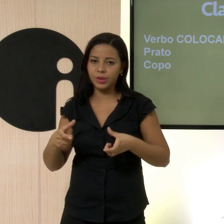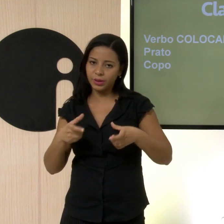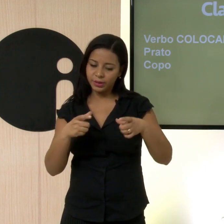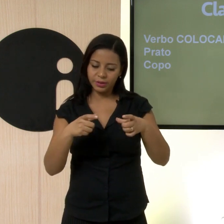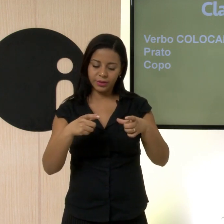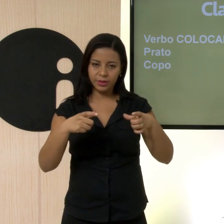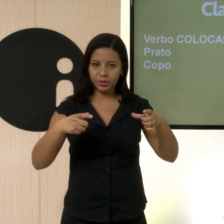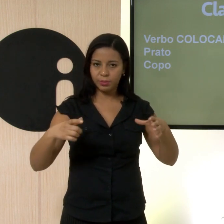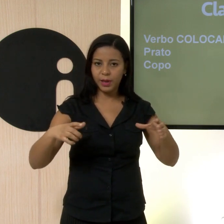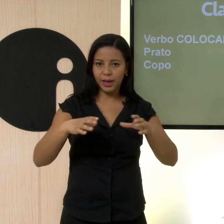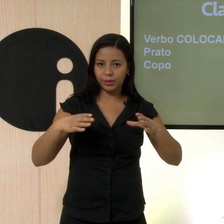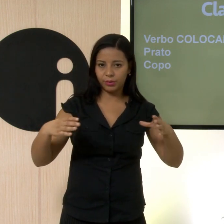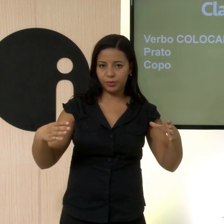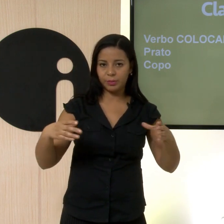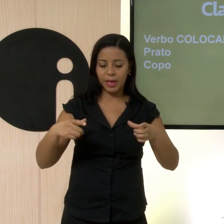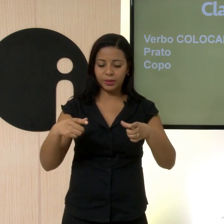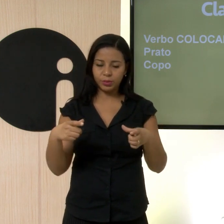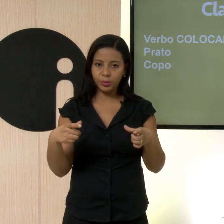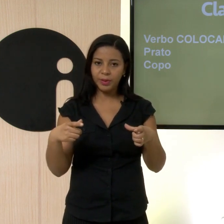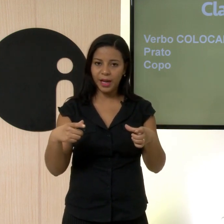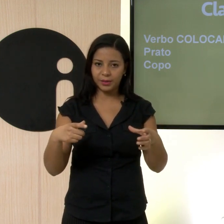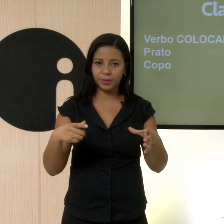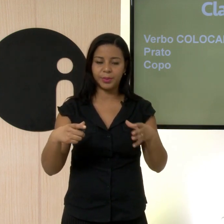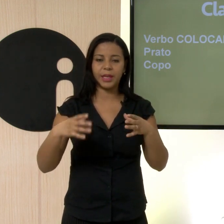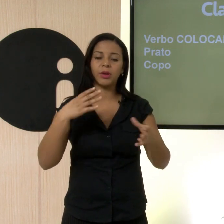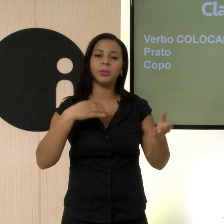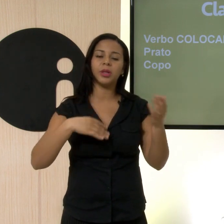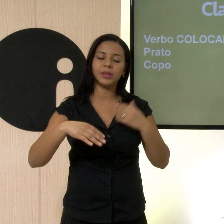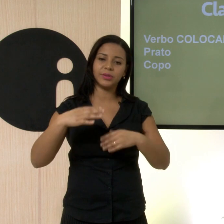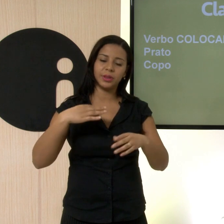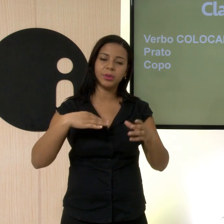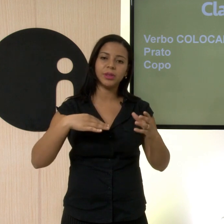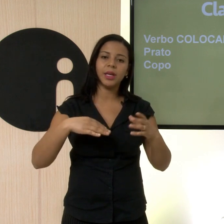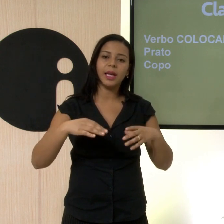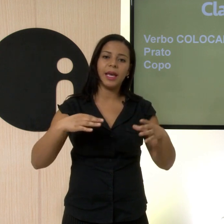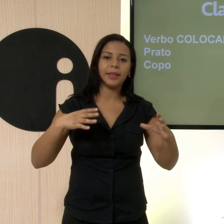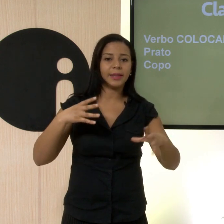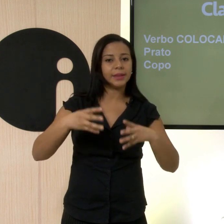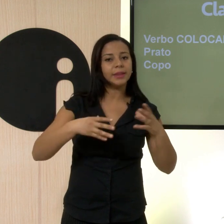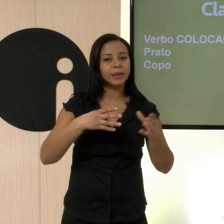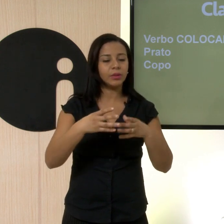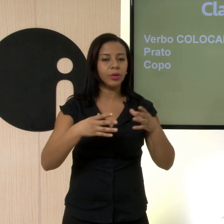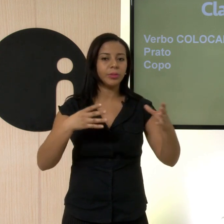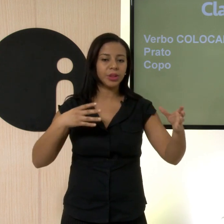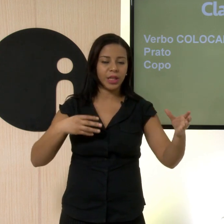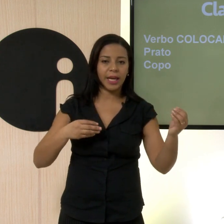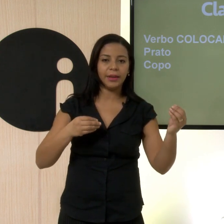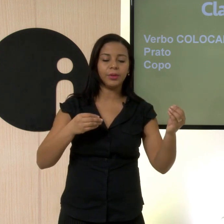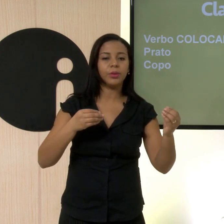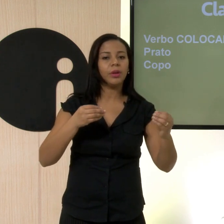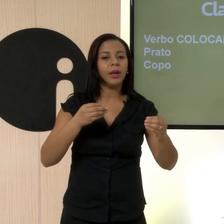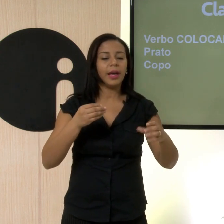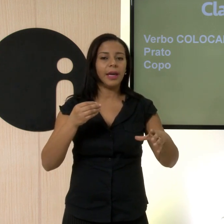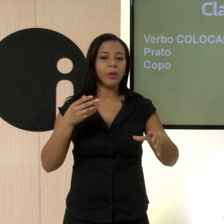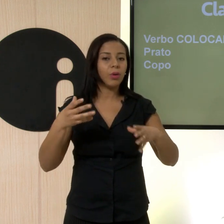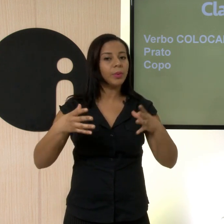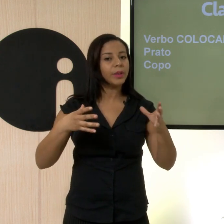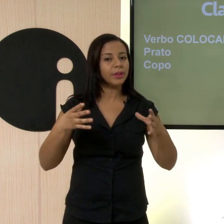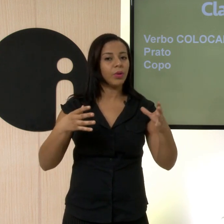de prato, do formato do prato, porque como nós vimos, é a descrição do objeto, como